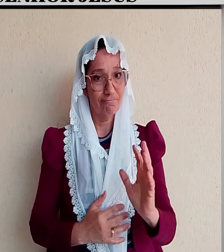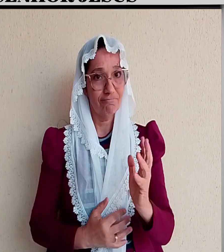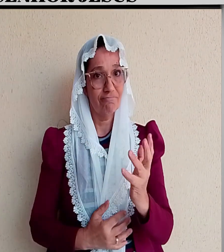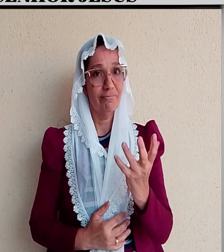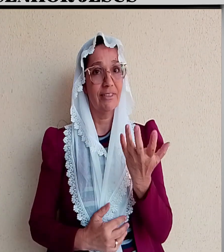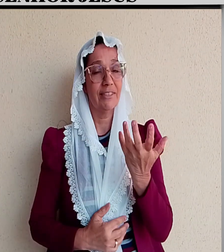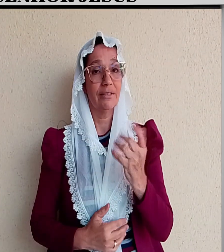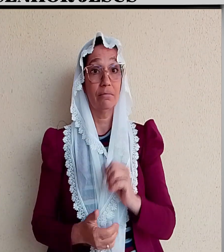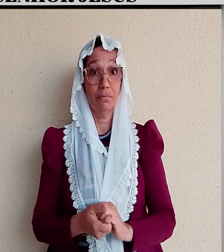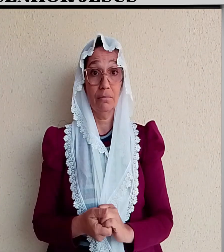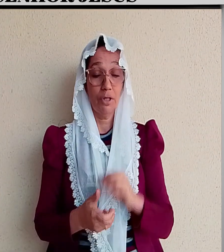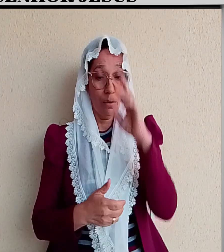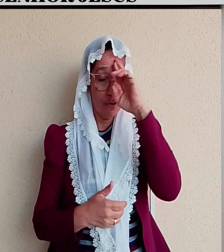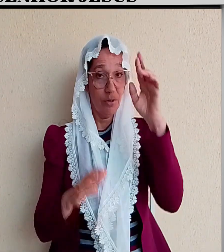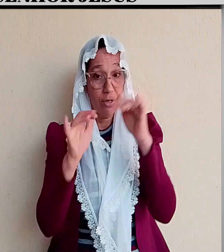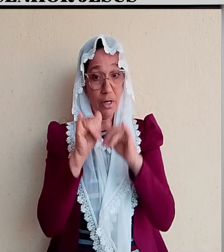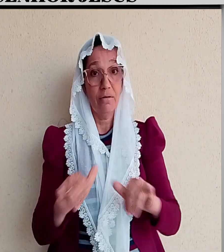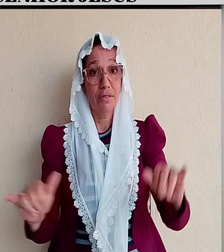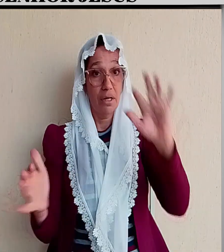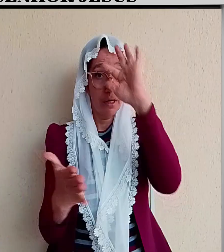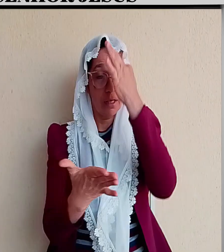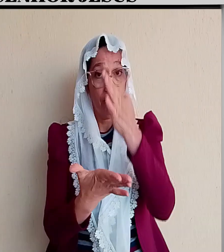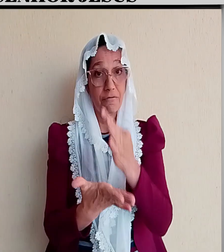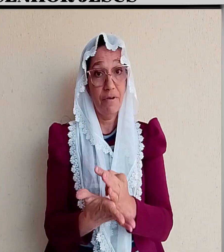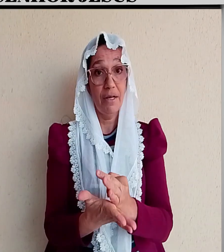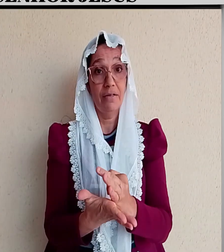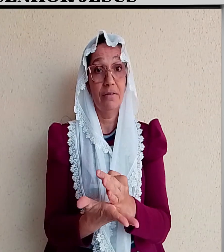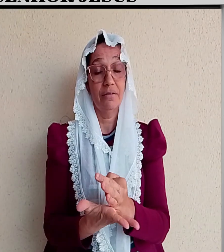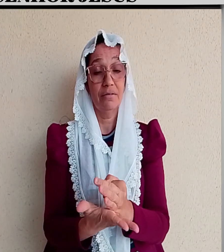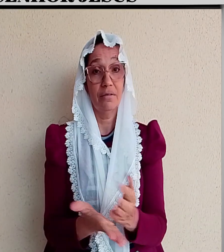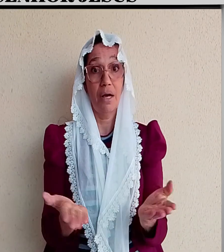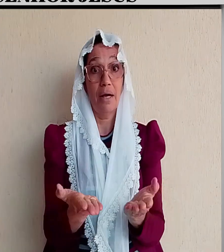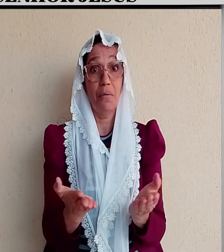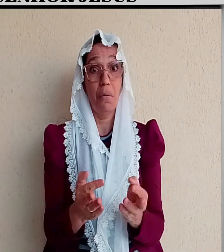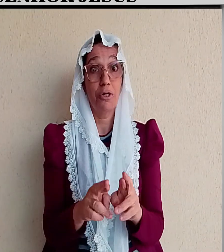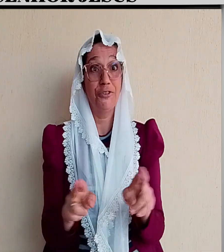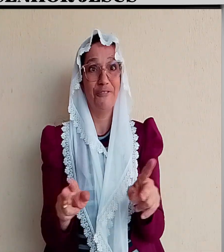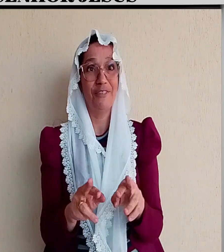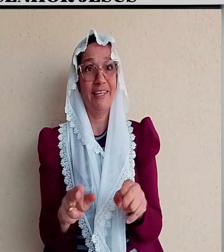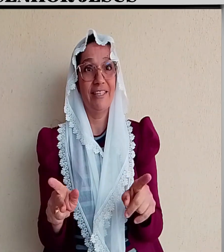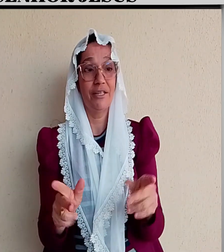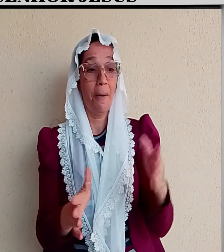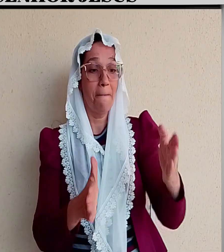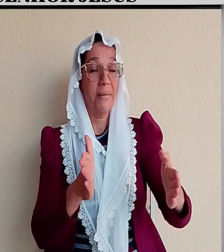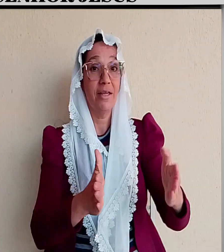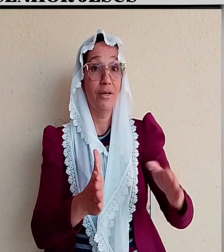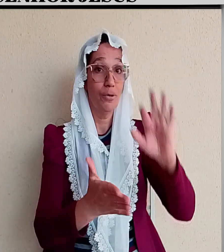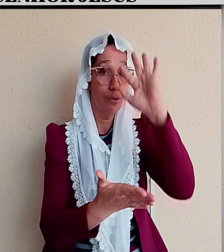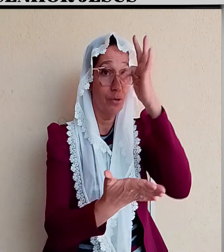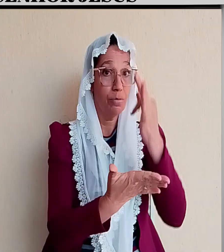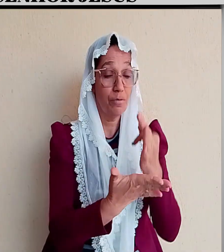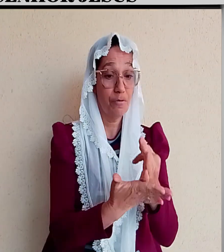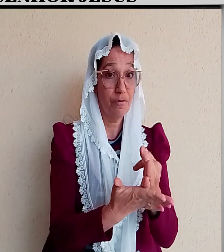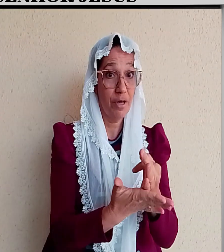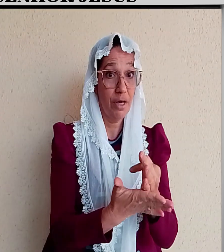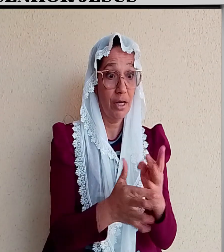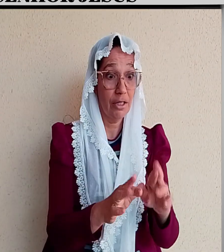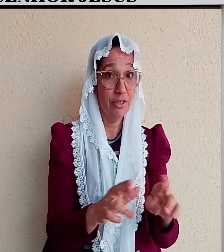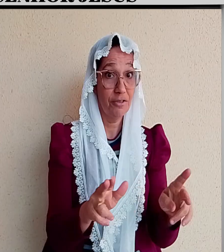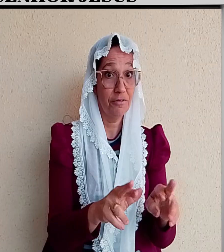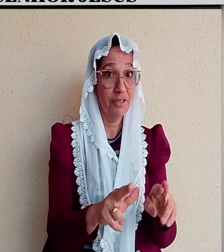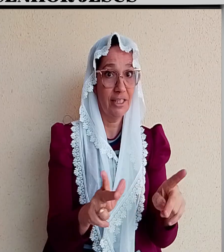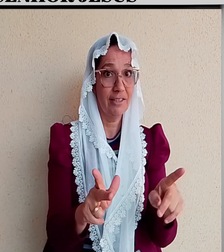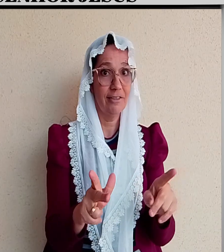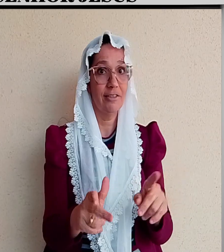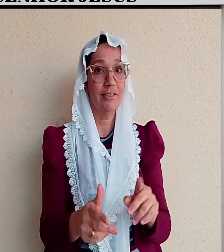ela vai ser um nível, aleluia, o último nível de fé que os discípulos viveram, vendo os milagres sobrenaturais. O